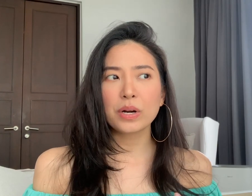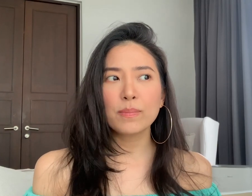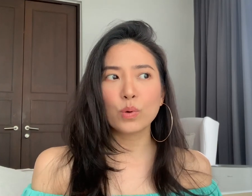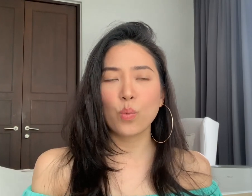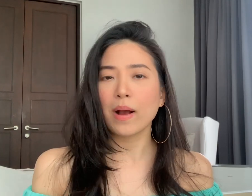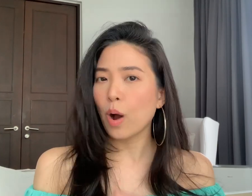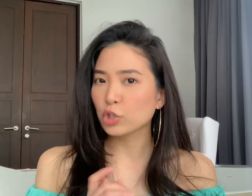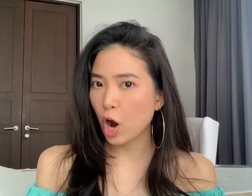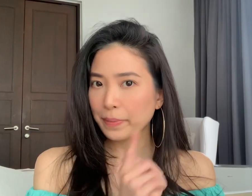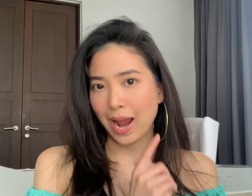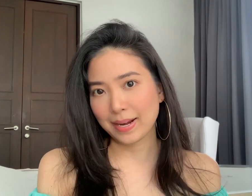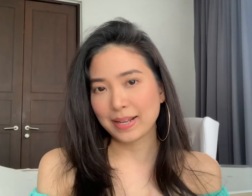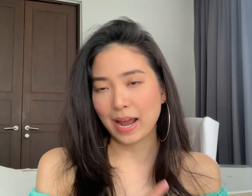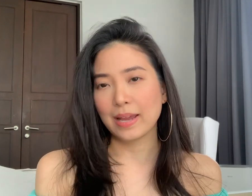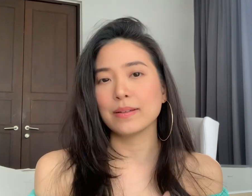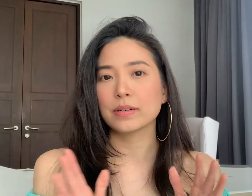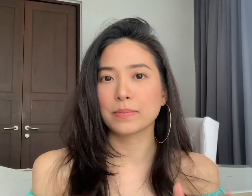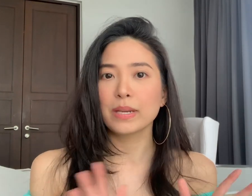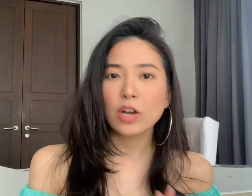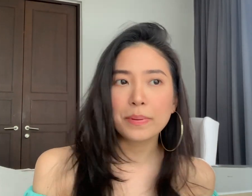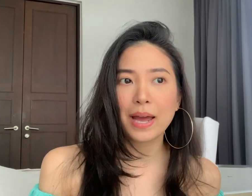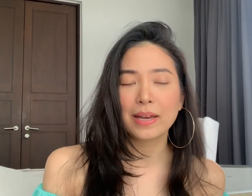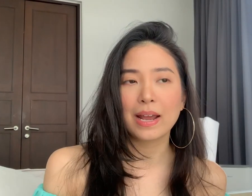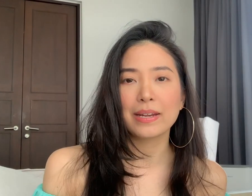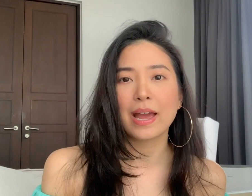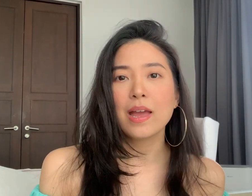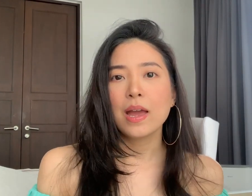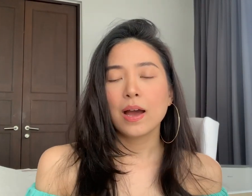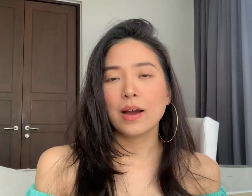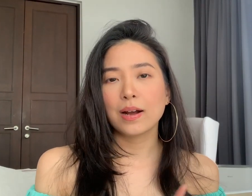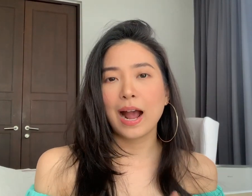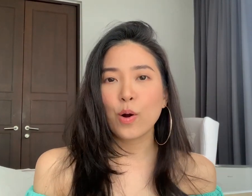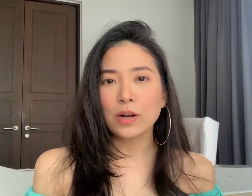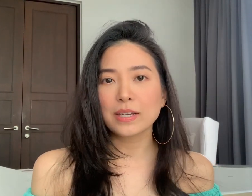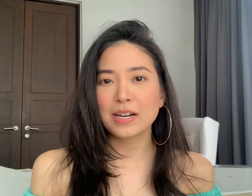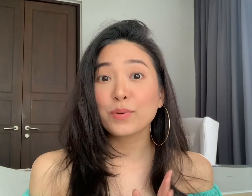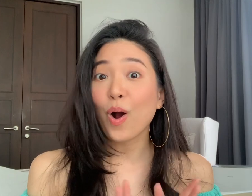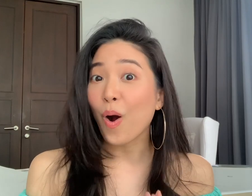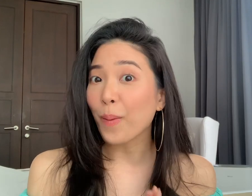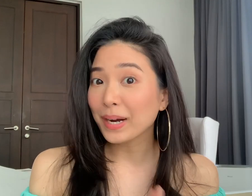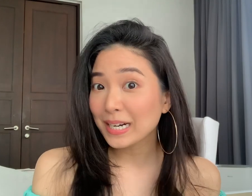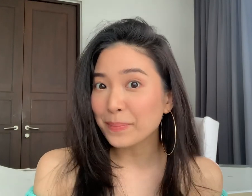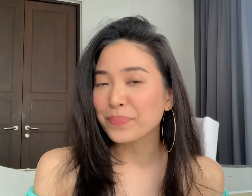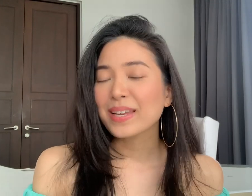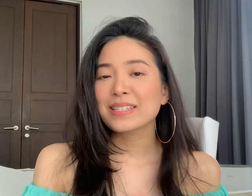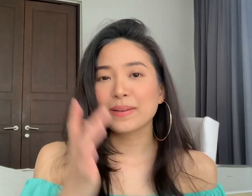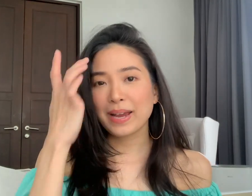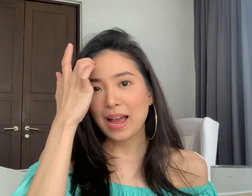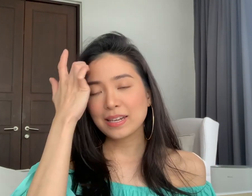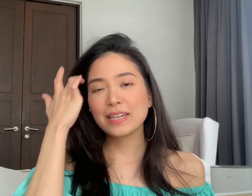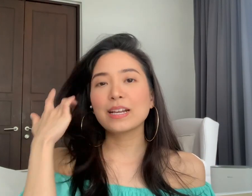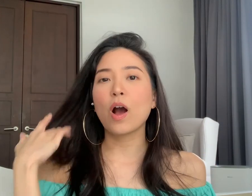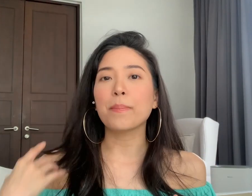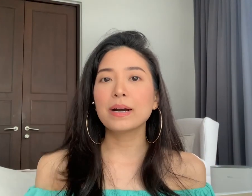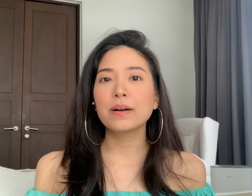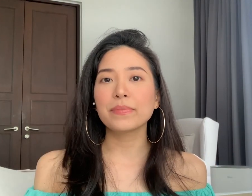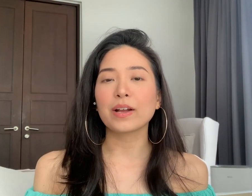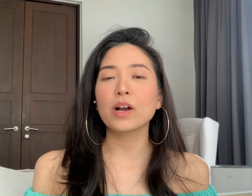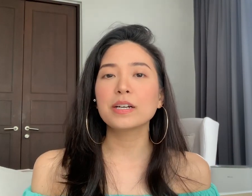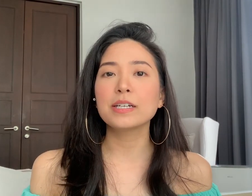ิ่มรู้ว principles developed't what he's thinkingมดัจะalนขอเงิมก็ค